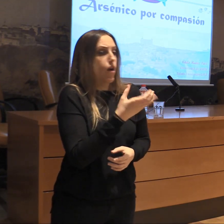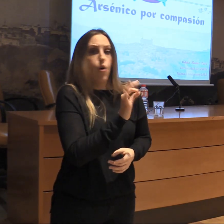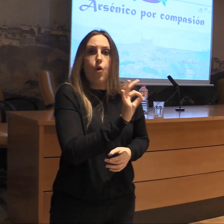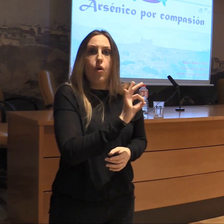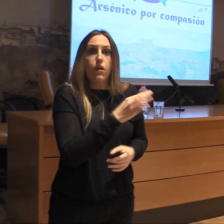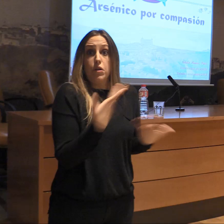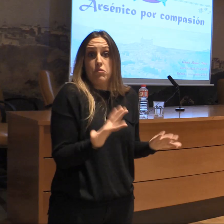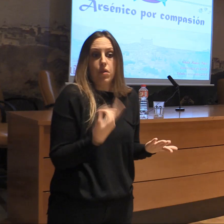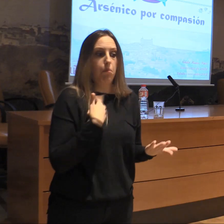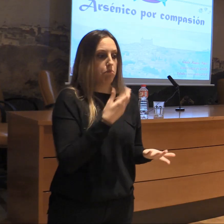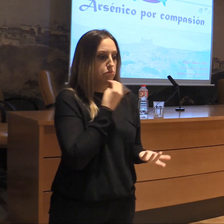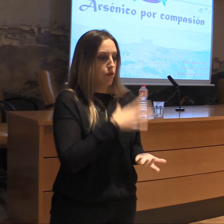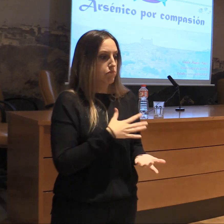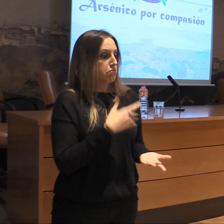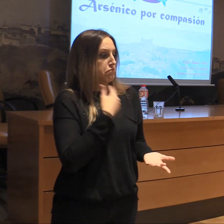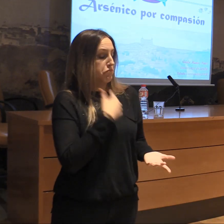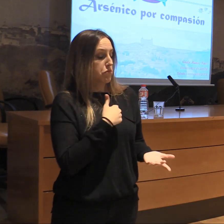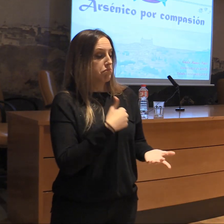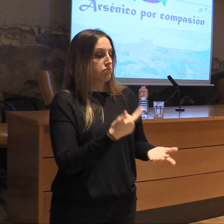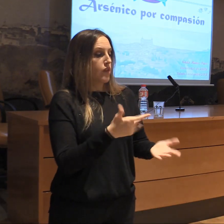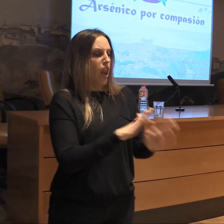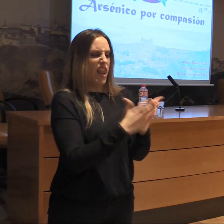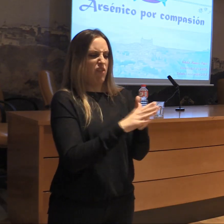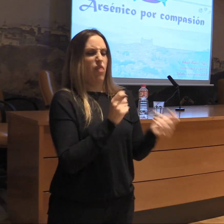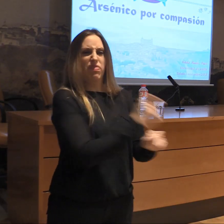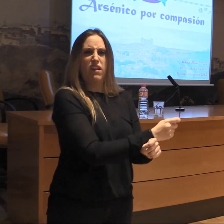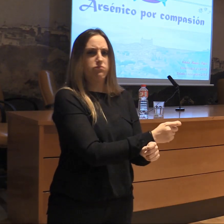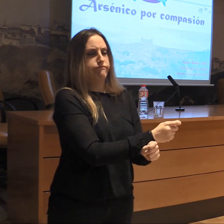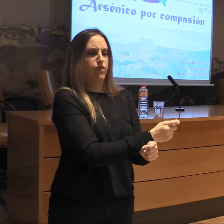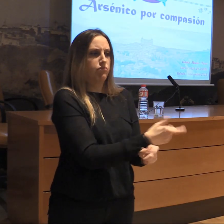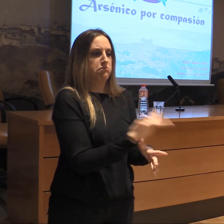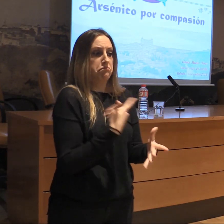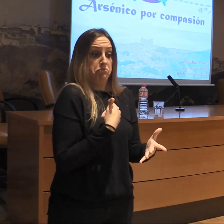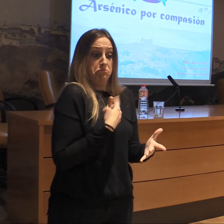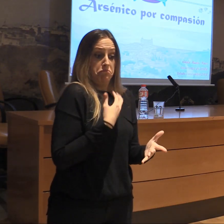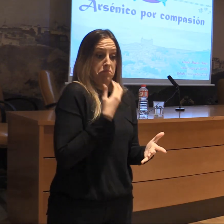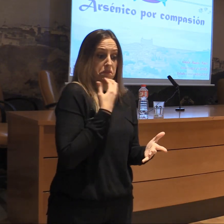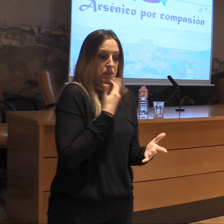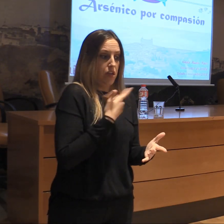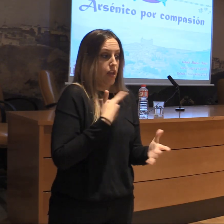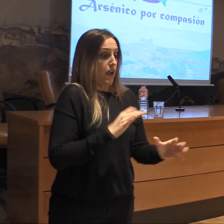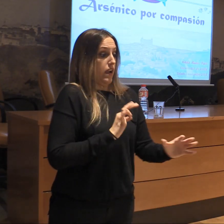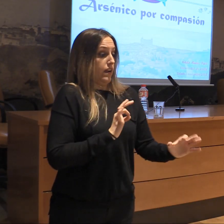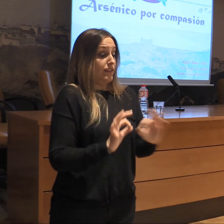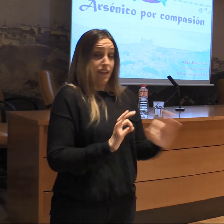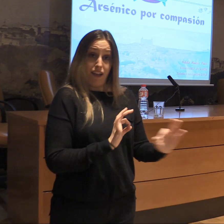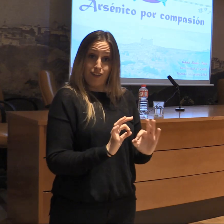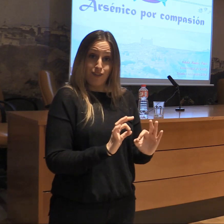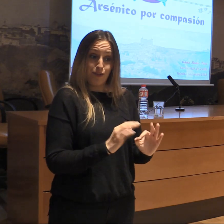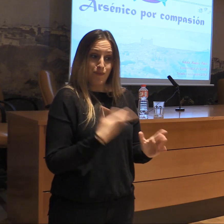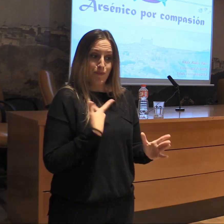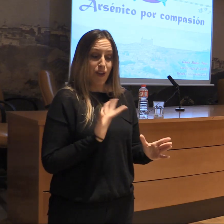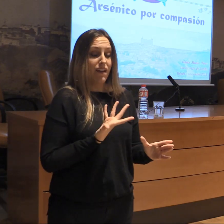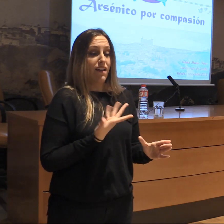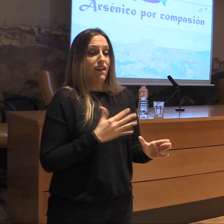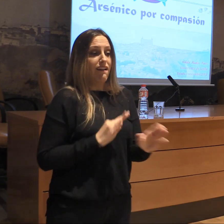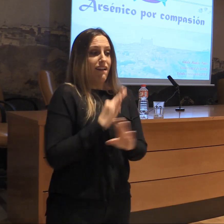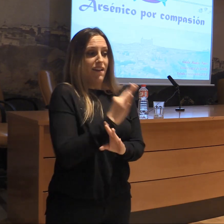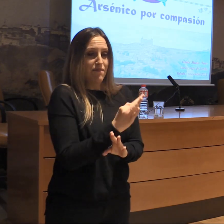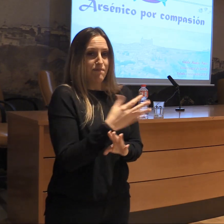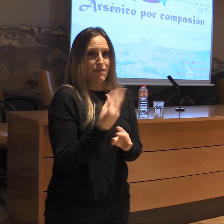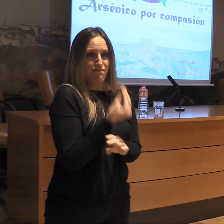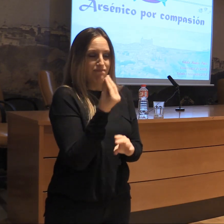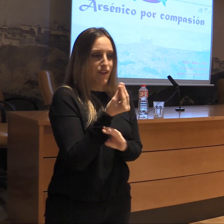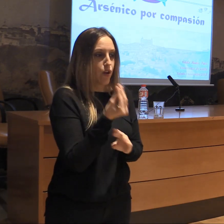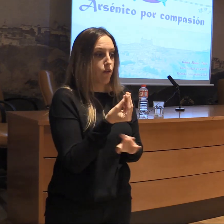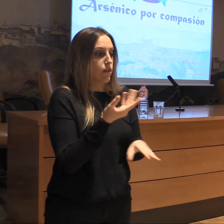libro o de llevarla a un museo, decidió que sería mucho más convincente si nos convencía a 5 científicas, que nos metiéramos en la piel de 5